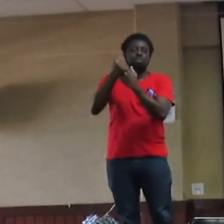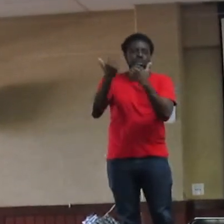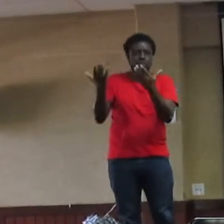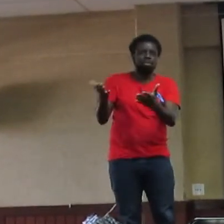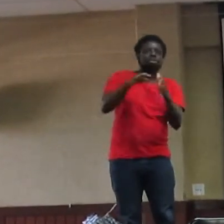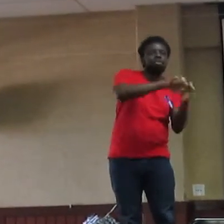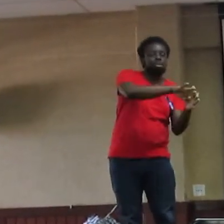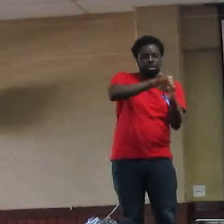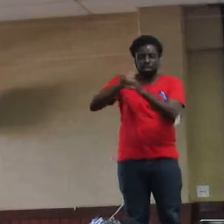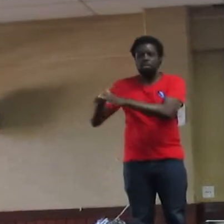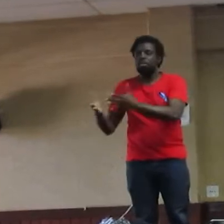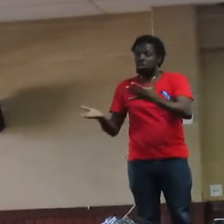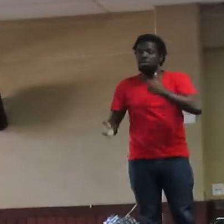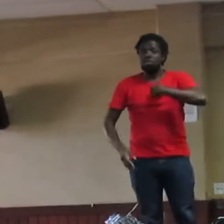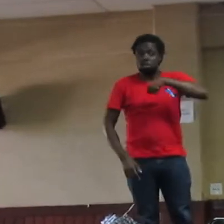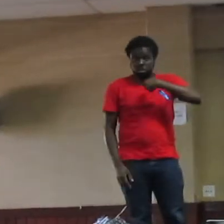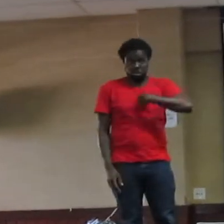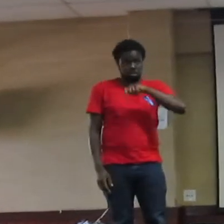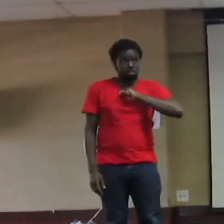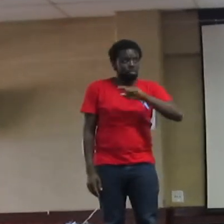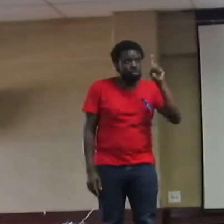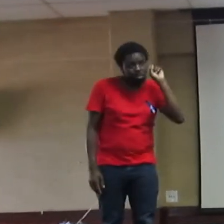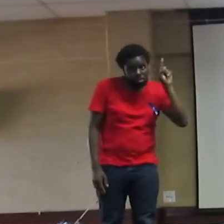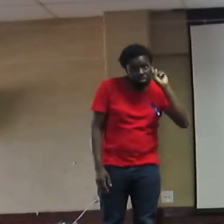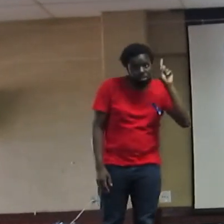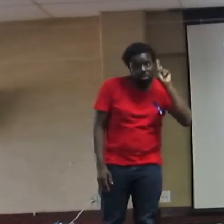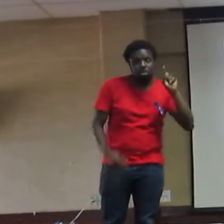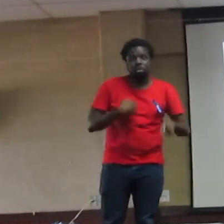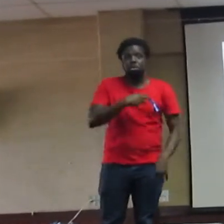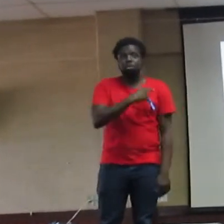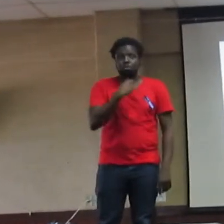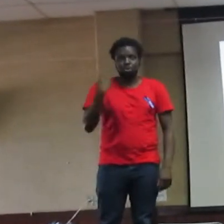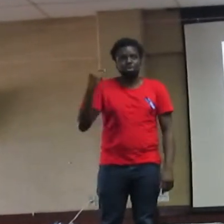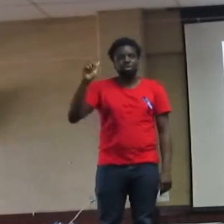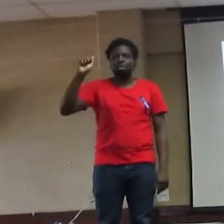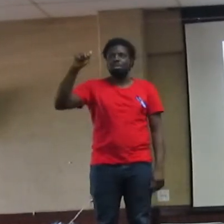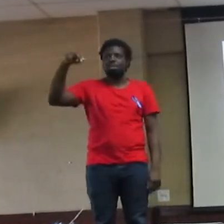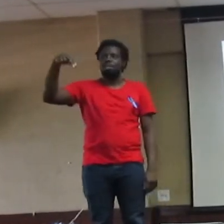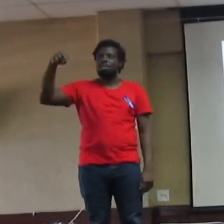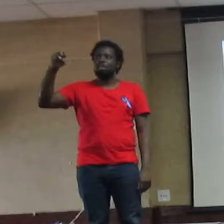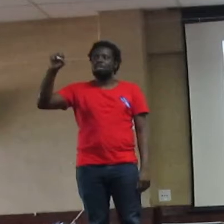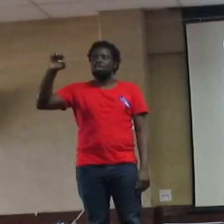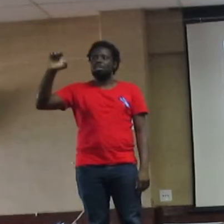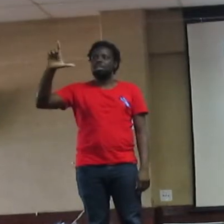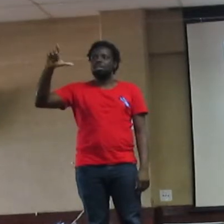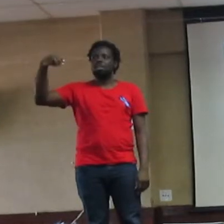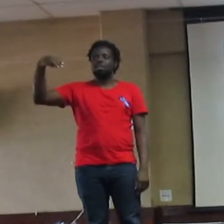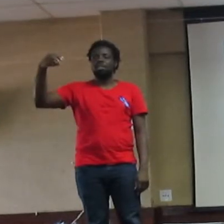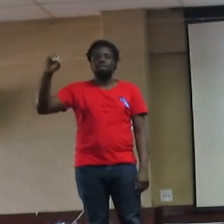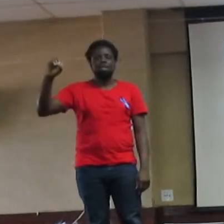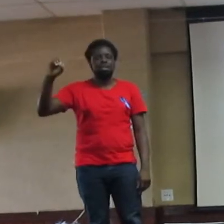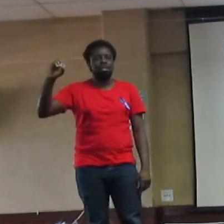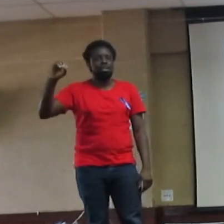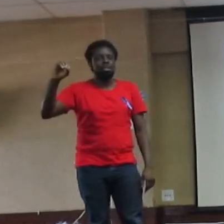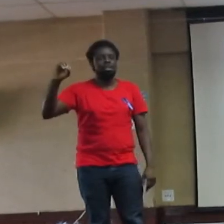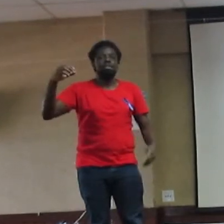E agora, né, temos um intérprete aqui que está fazendo a comunicação, e eu me senti muito feliz por isso. Esse é meu sinal, e eu me chamo